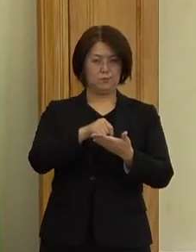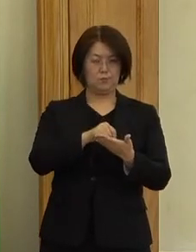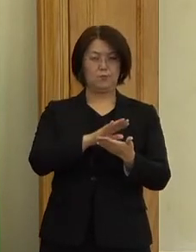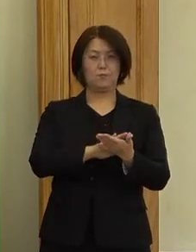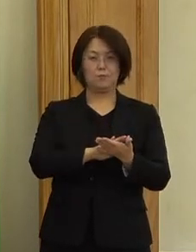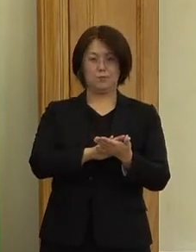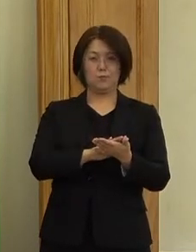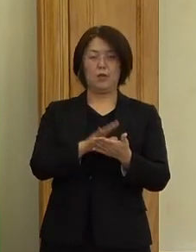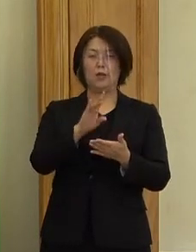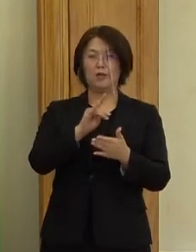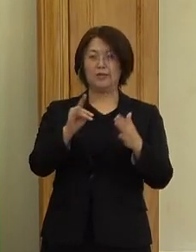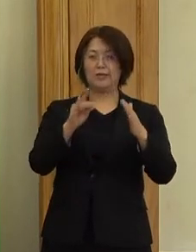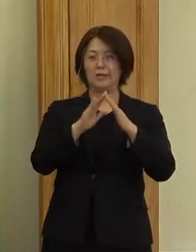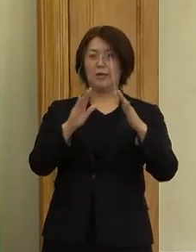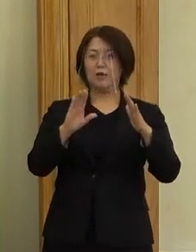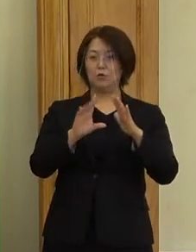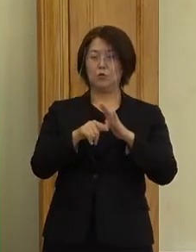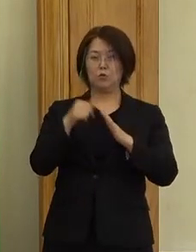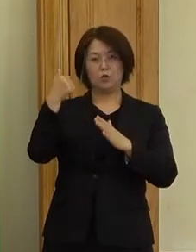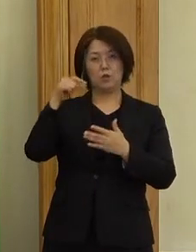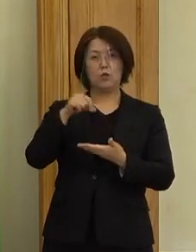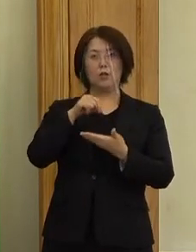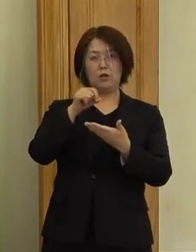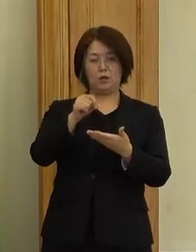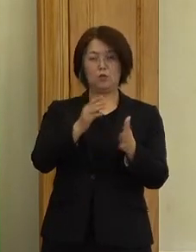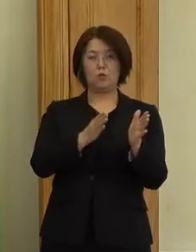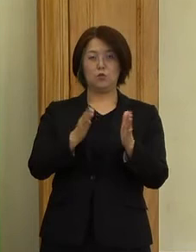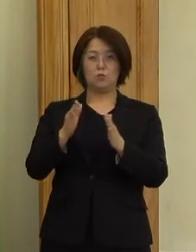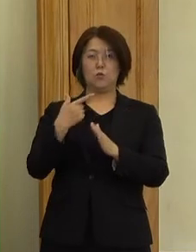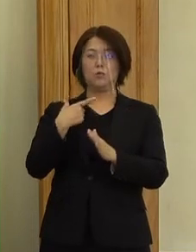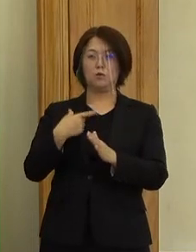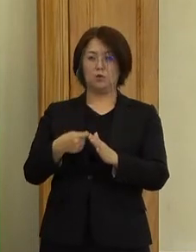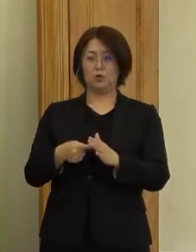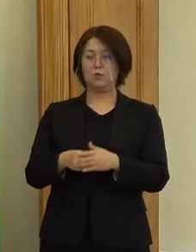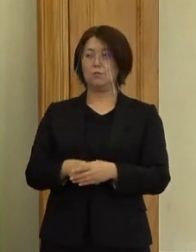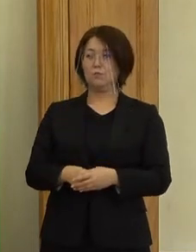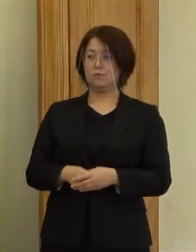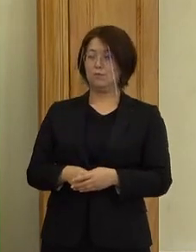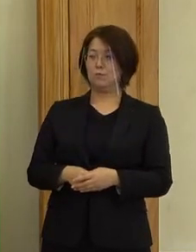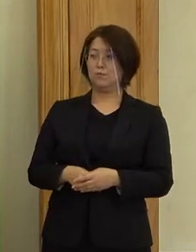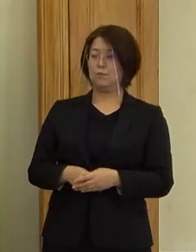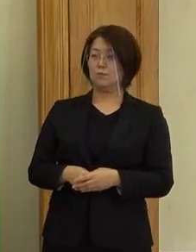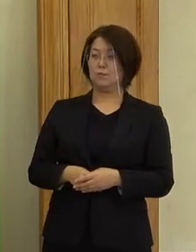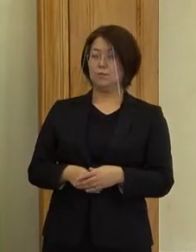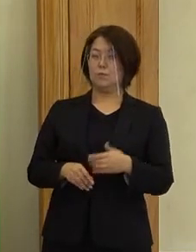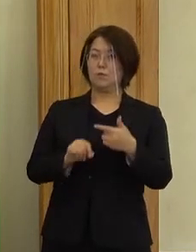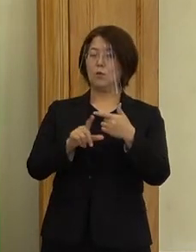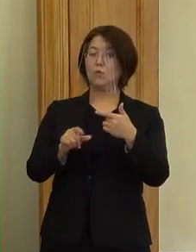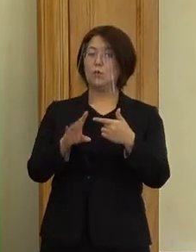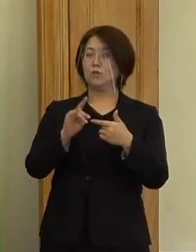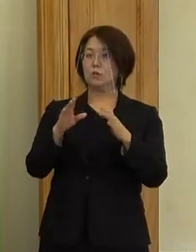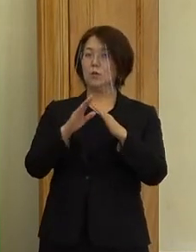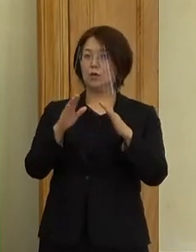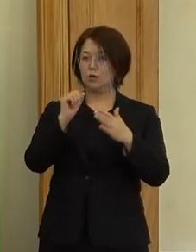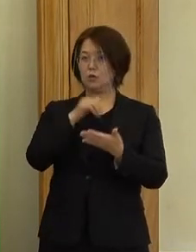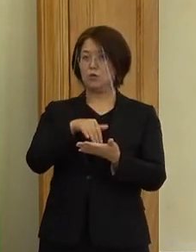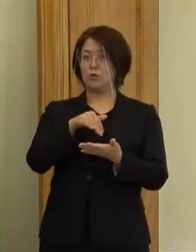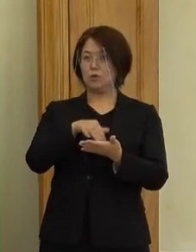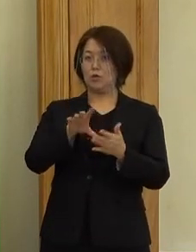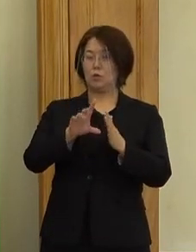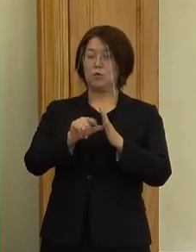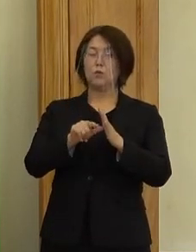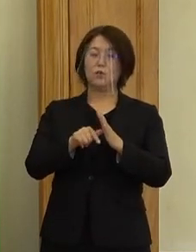会でそのようなこともご提案をする準備をしていきたいと考えております。 6月議会の予算の場で何かしら